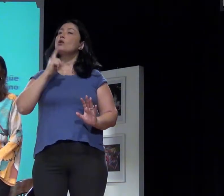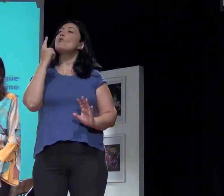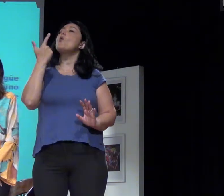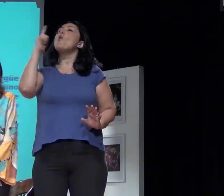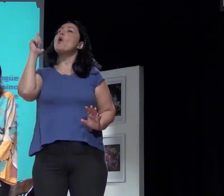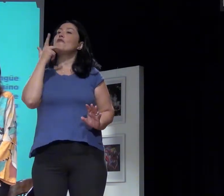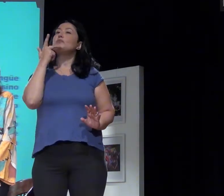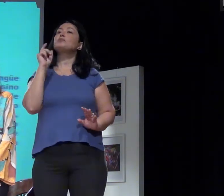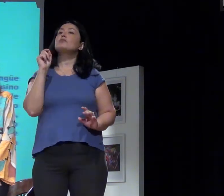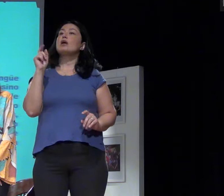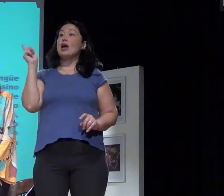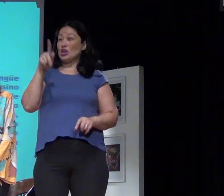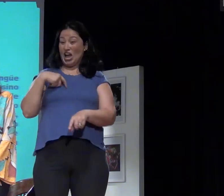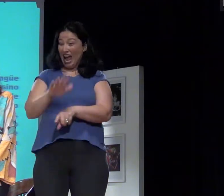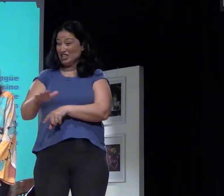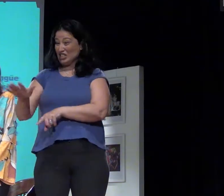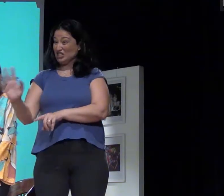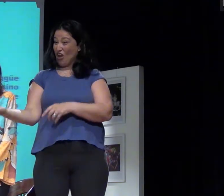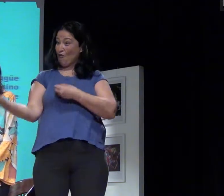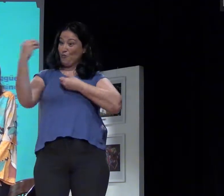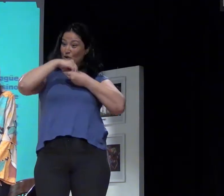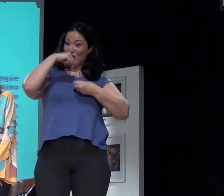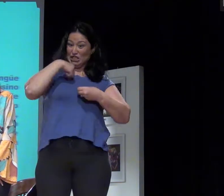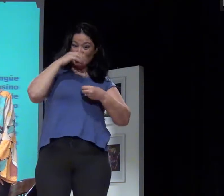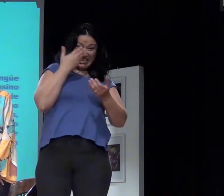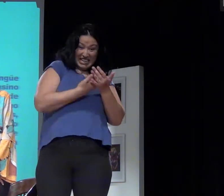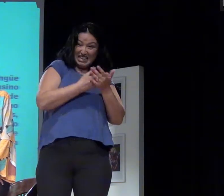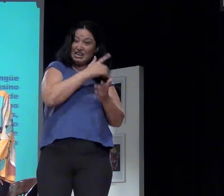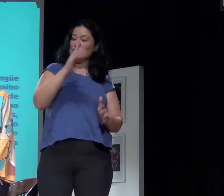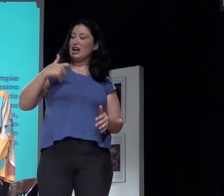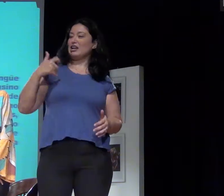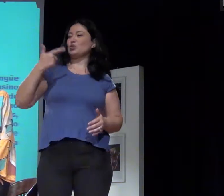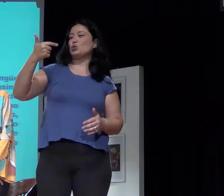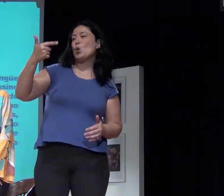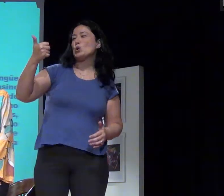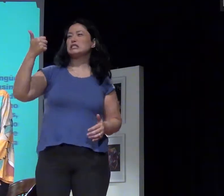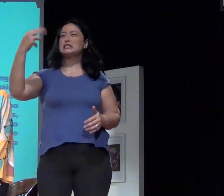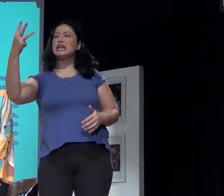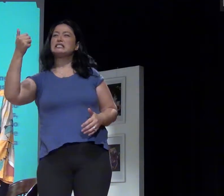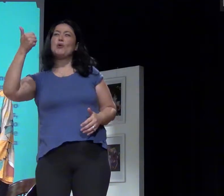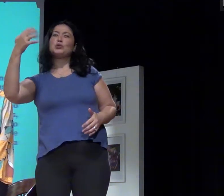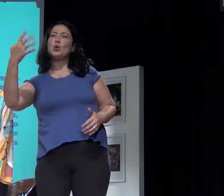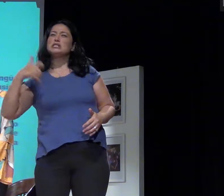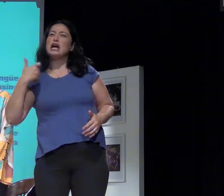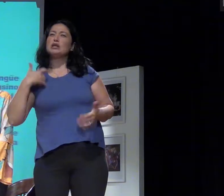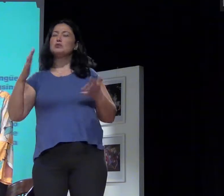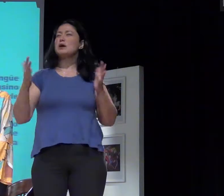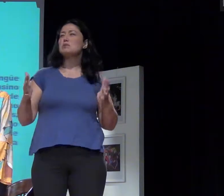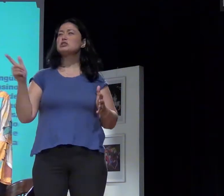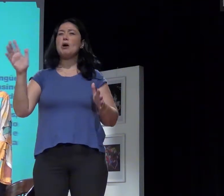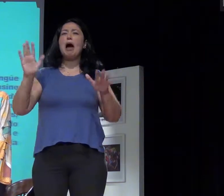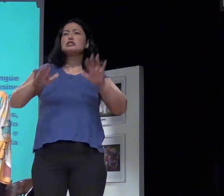que esses alunos, quando chegam para nós, já são alunos que já estão com 12, 13 anos, às vezes 14. Muitos deles